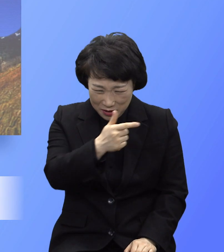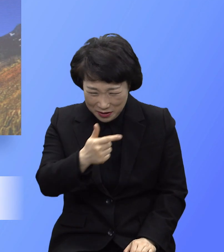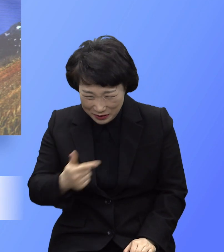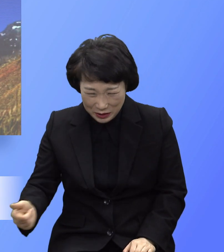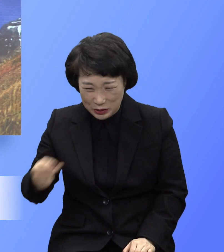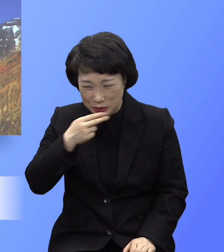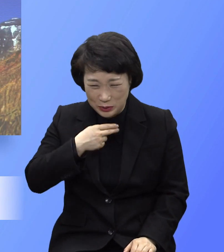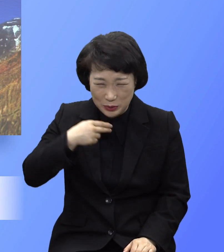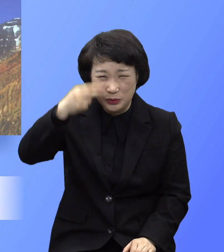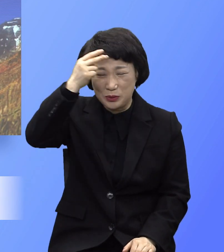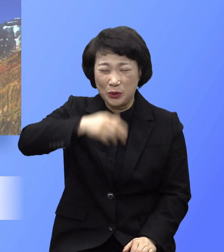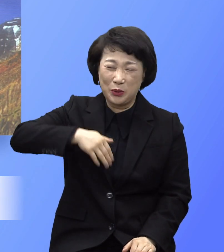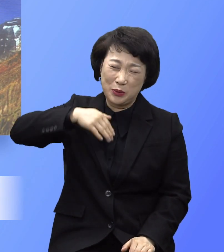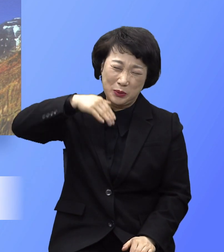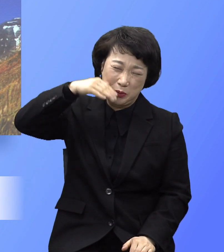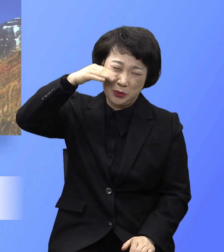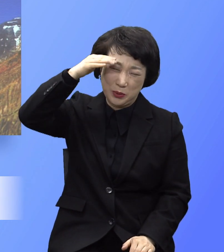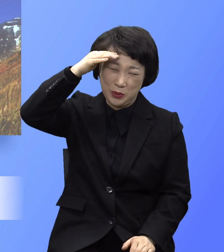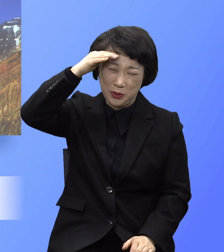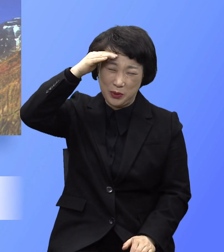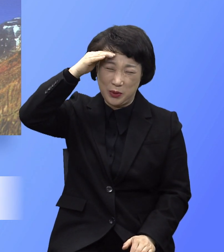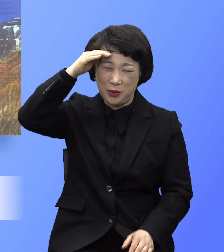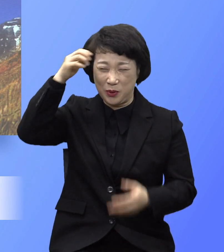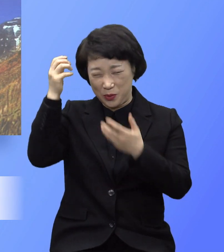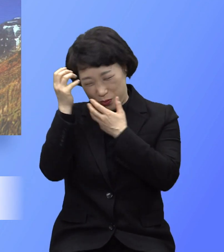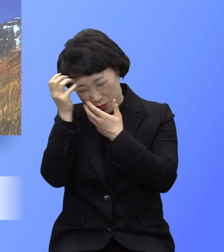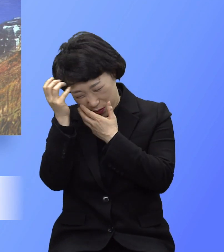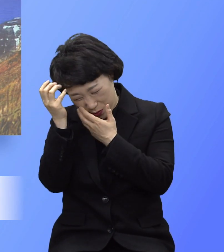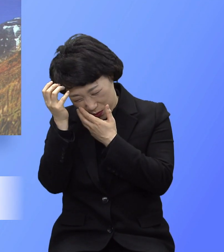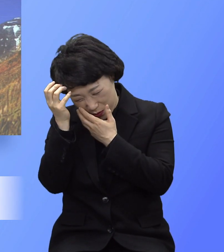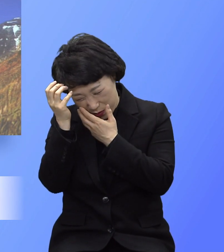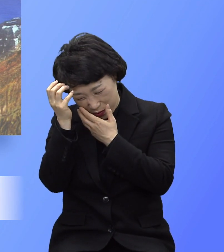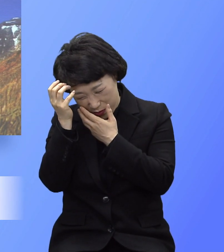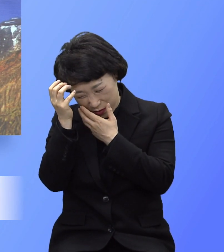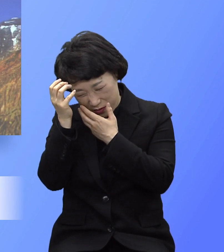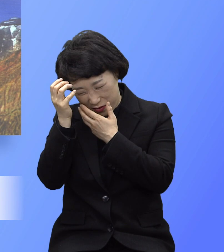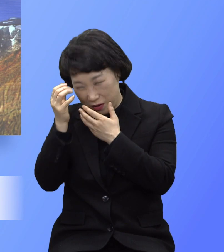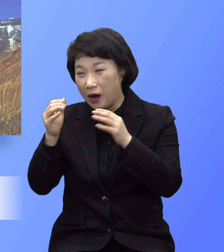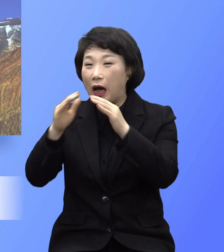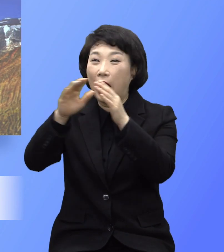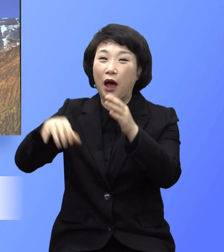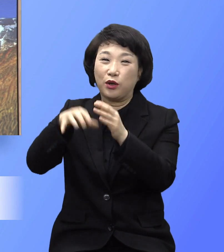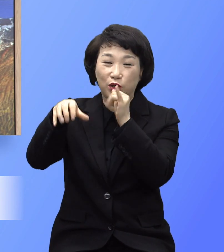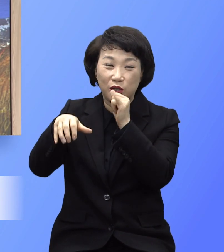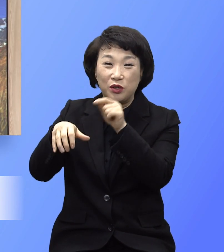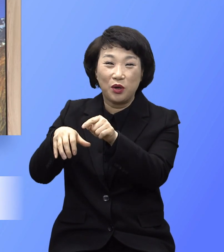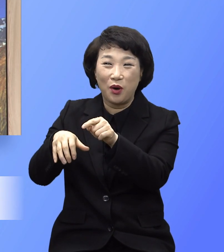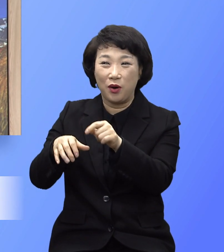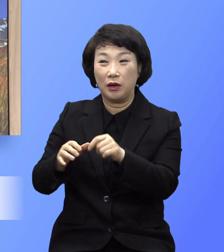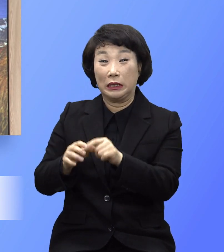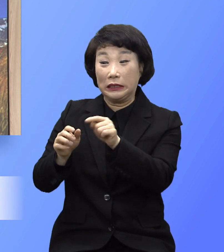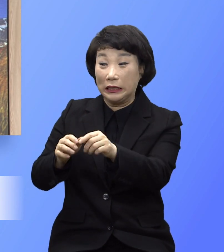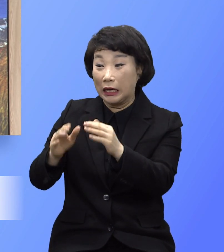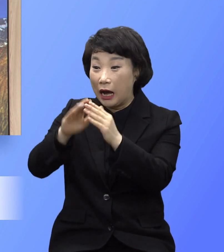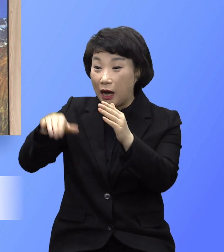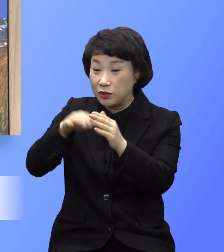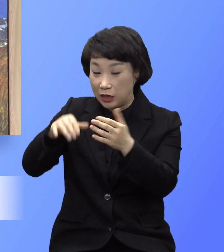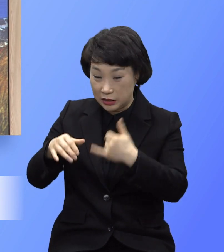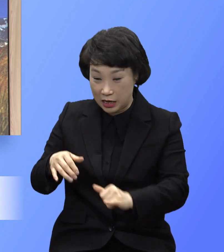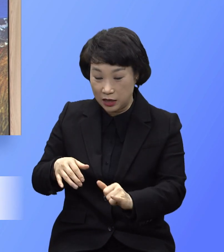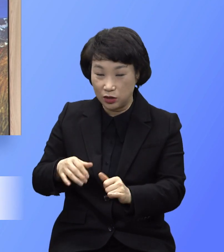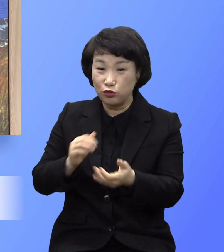술만 퍼먹고 이제 사는 집, 나는 그 집에 아이들이